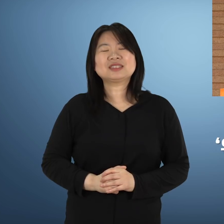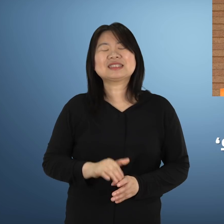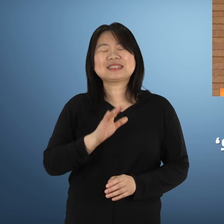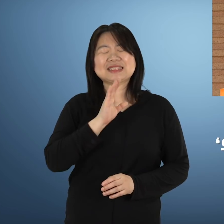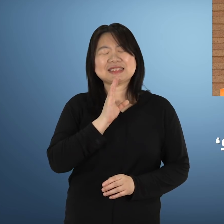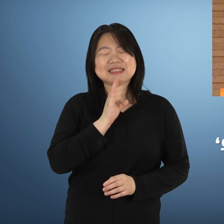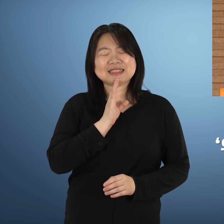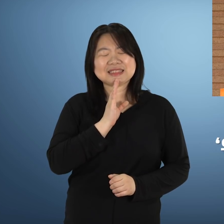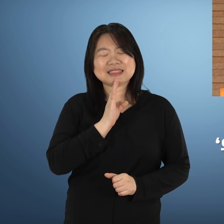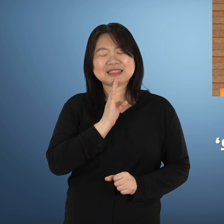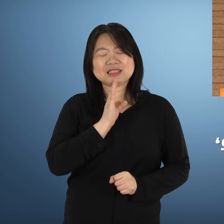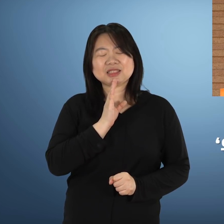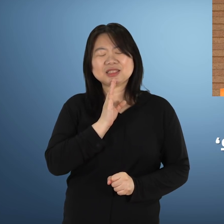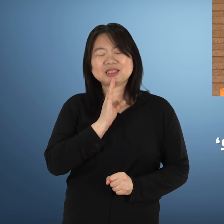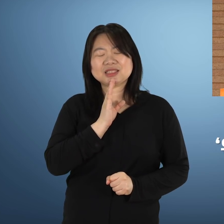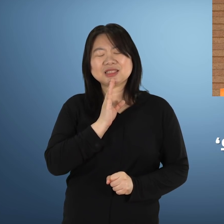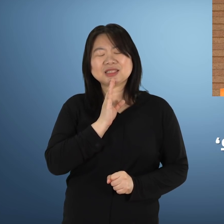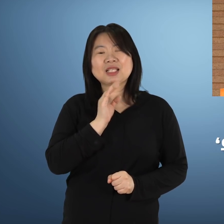정말